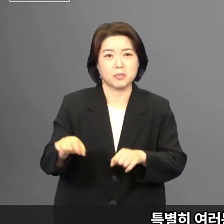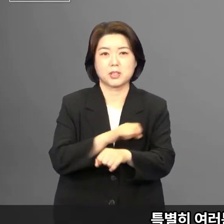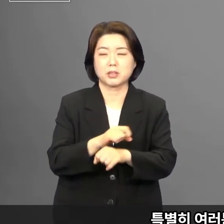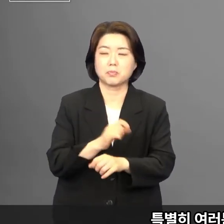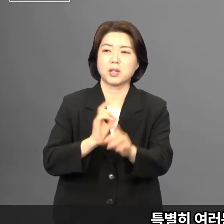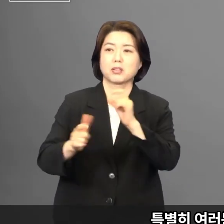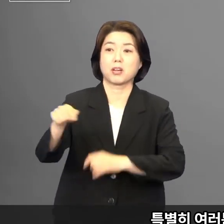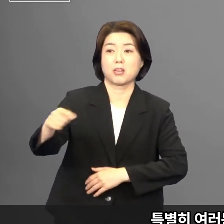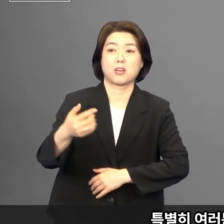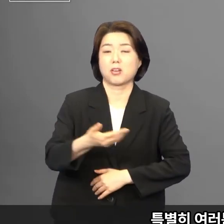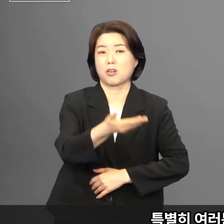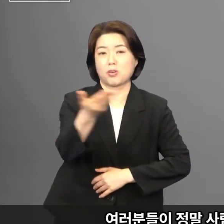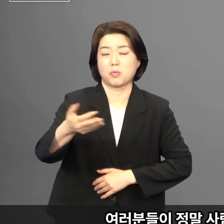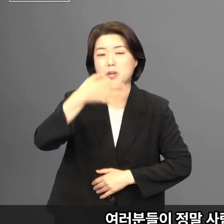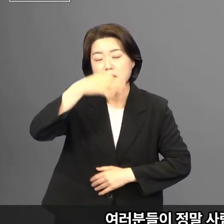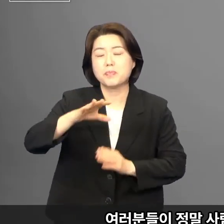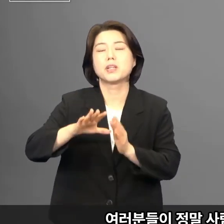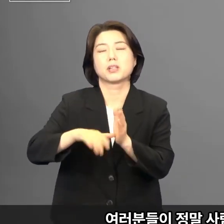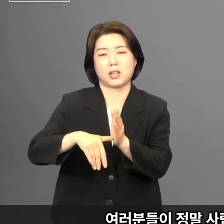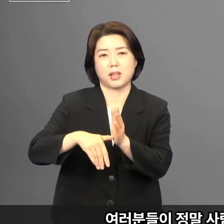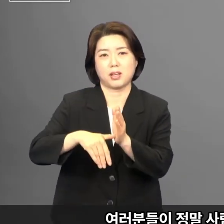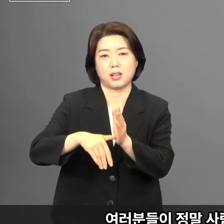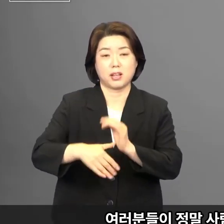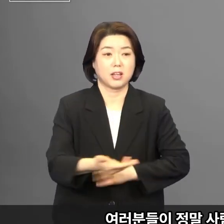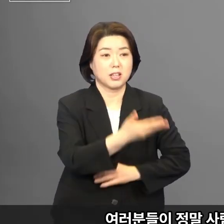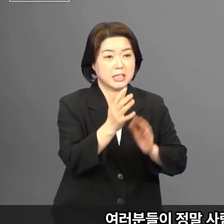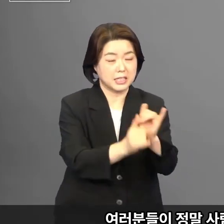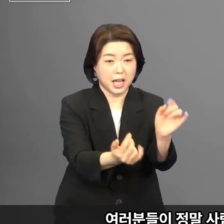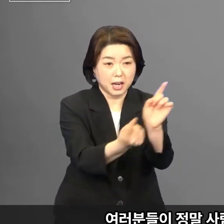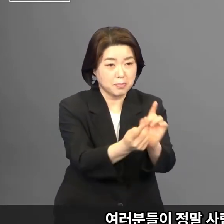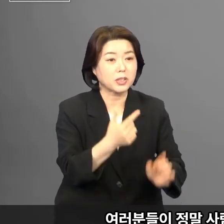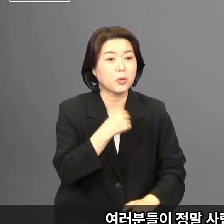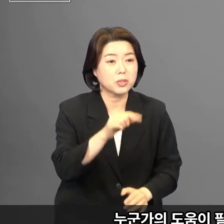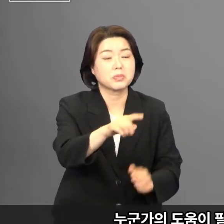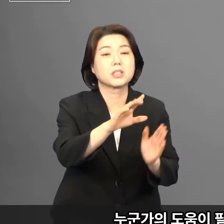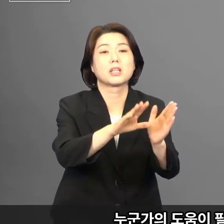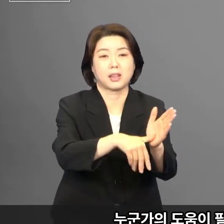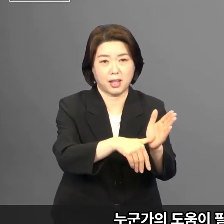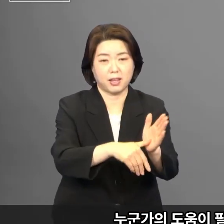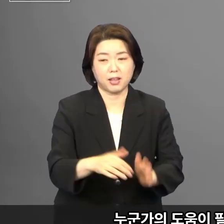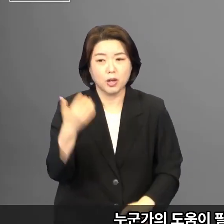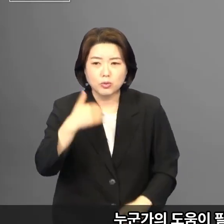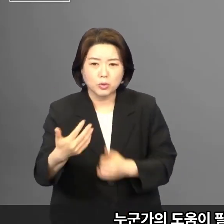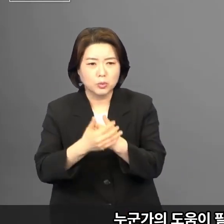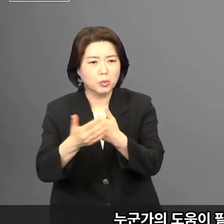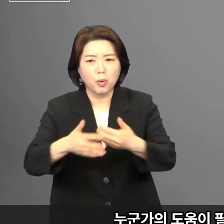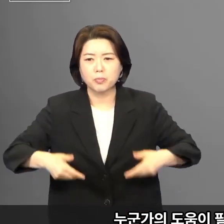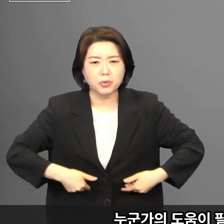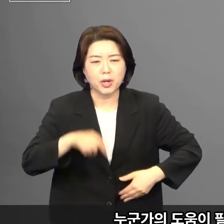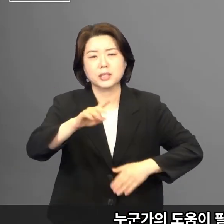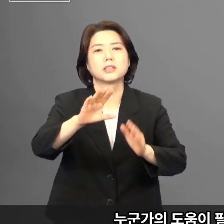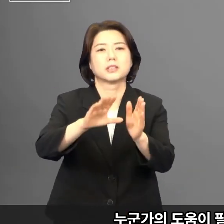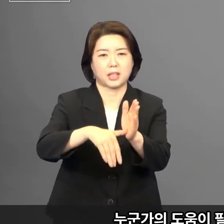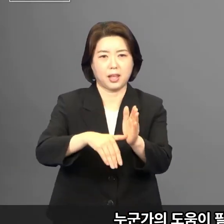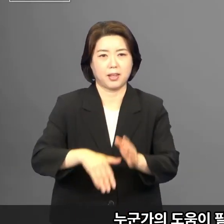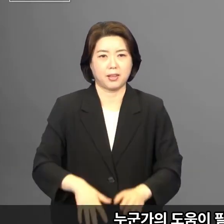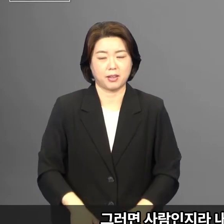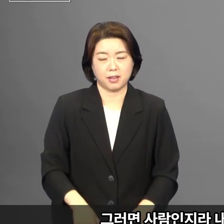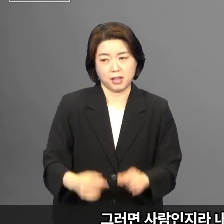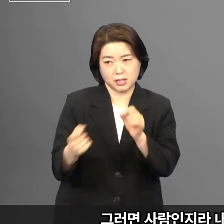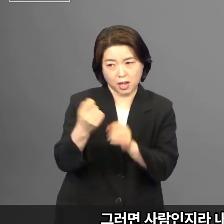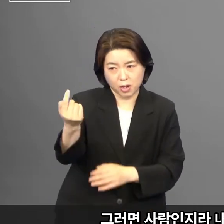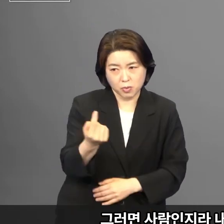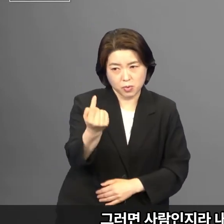여러분들이 힘든 시절에, 여러분들이 정말 사람을 만나고 싶은 그 시절에, 누군가의 도움이 필요한 그 시절에